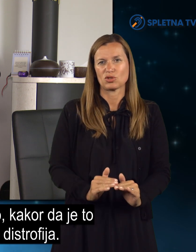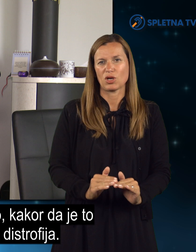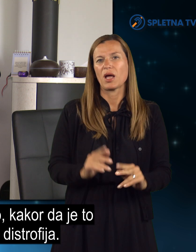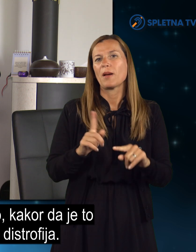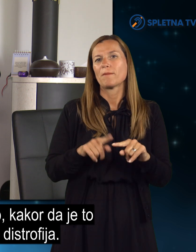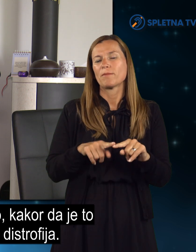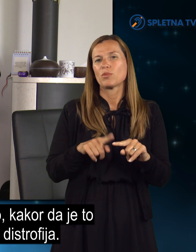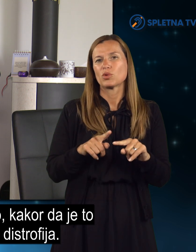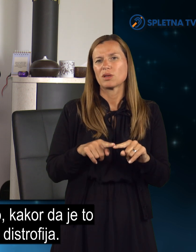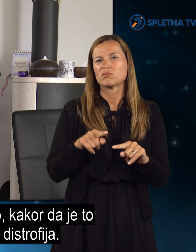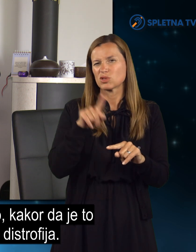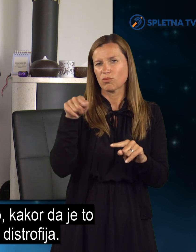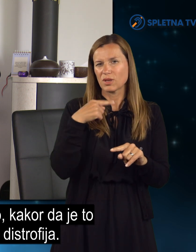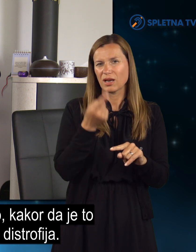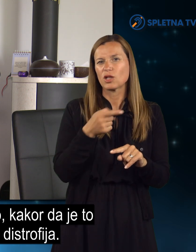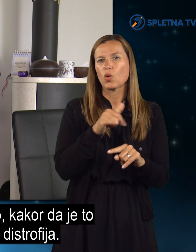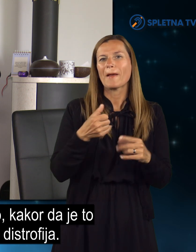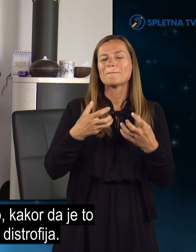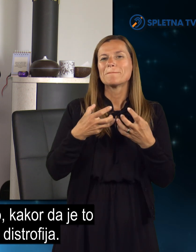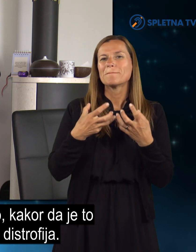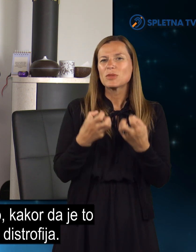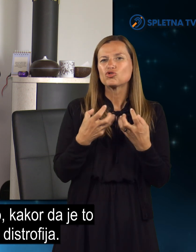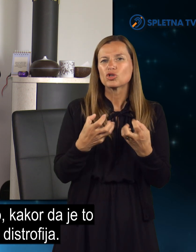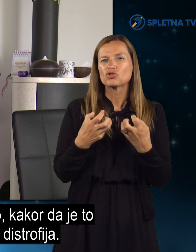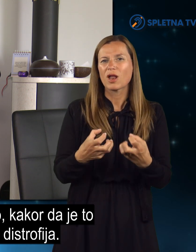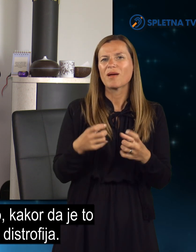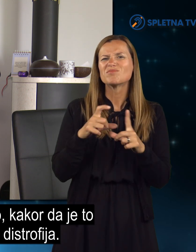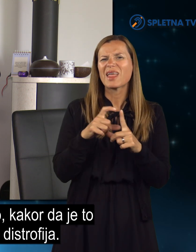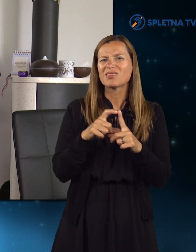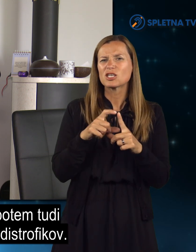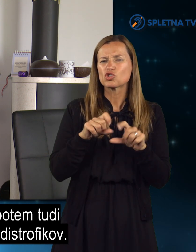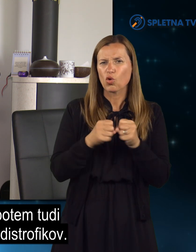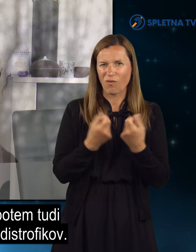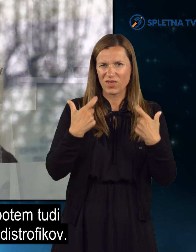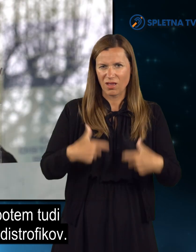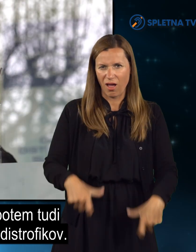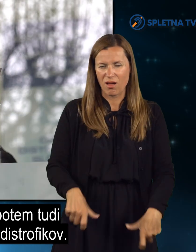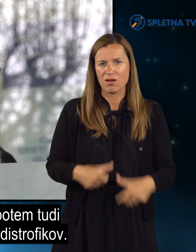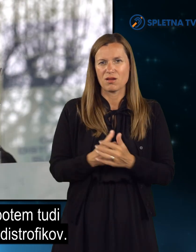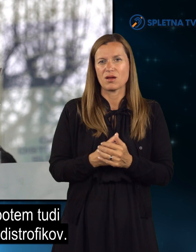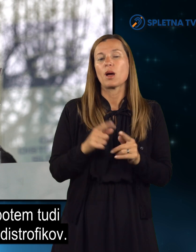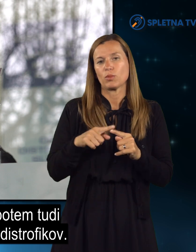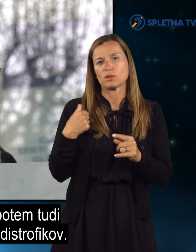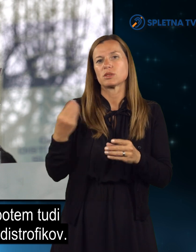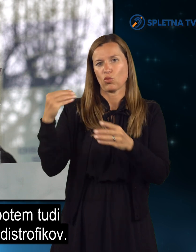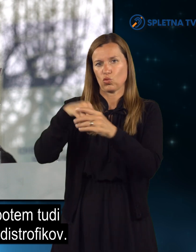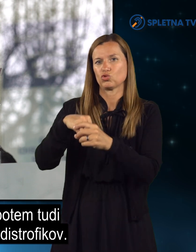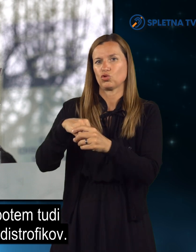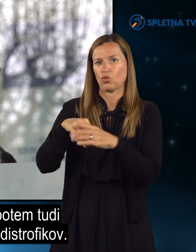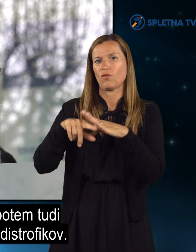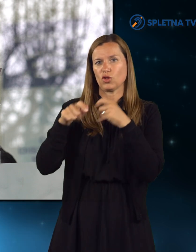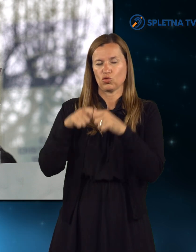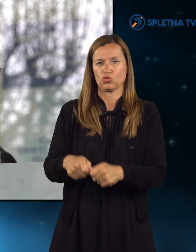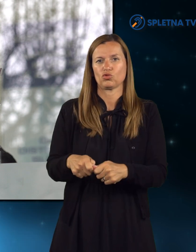kao, da je to mišična atrofija ali pa distrofija. Takrat sem se pa vključil v ta društvo Distrofiko